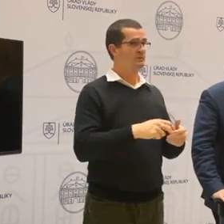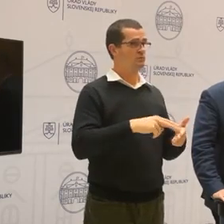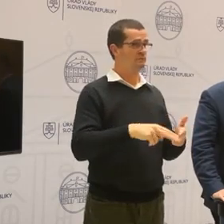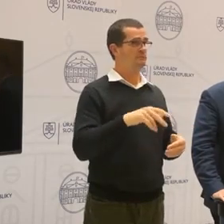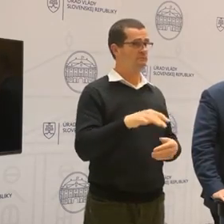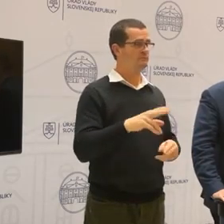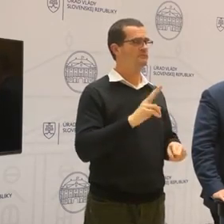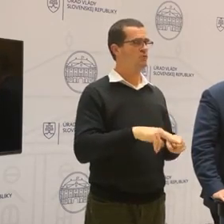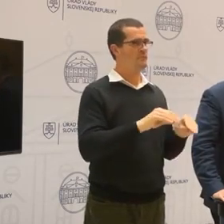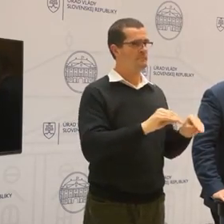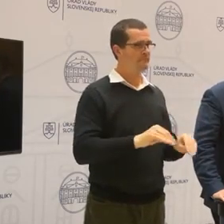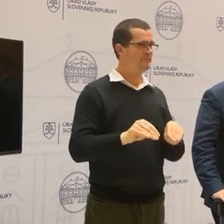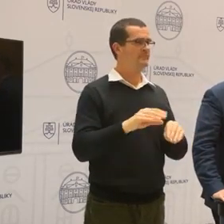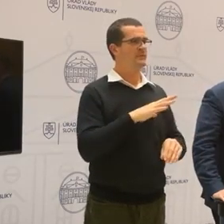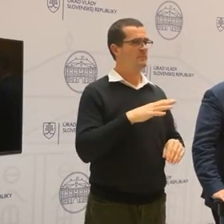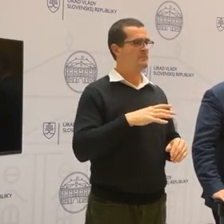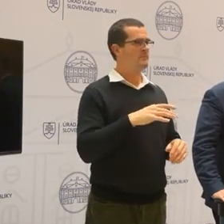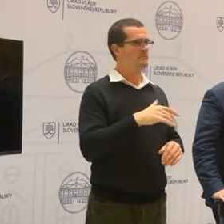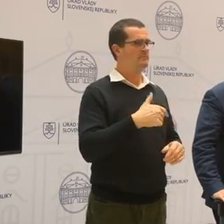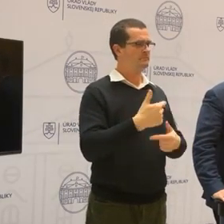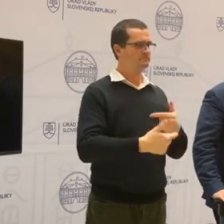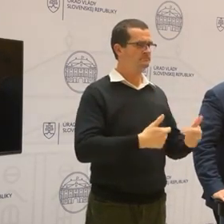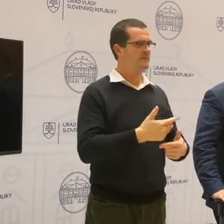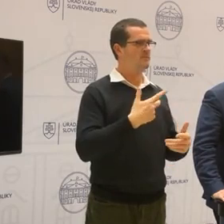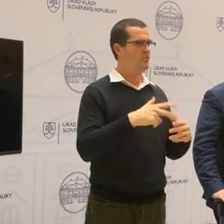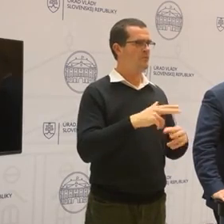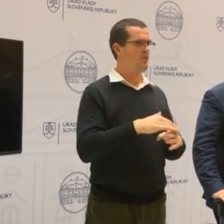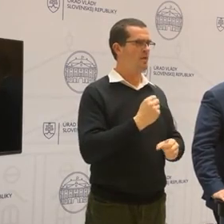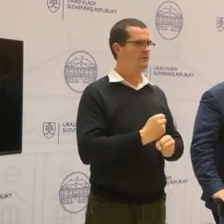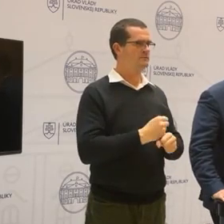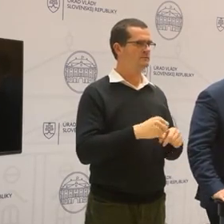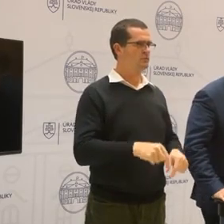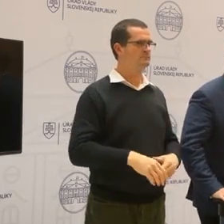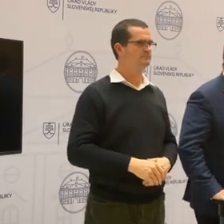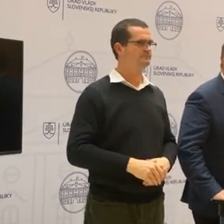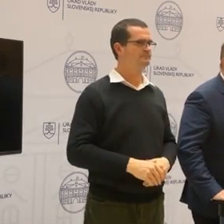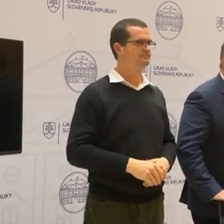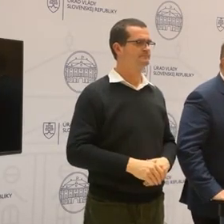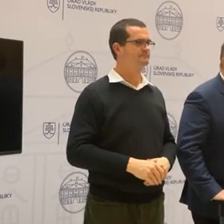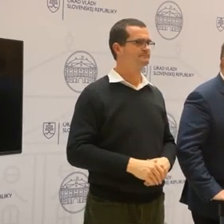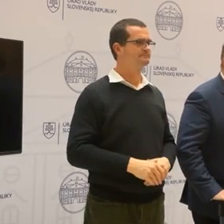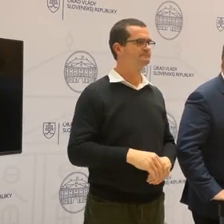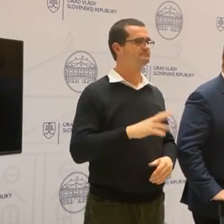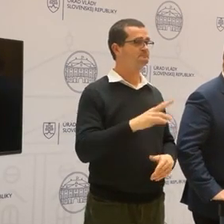zmluvu, tak potom prechádza tým normálnym bežným procesom, aby tu mohol pracovať.